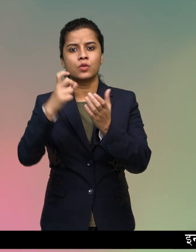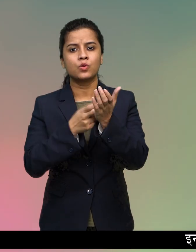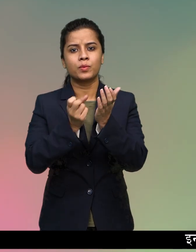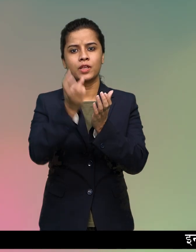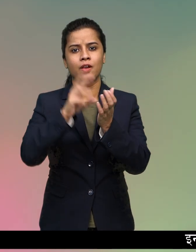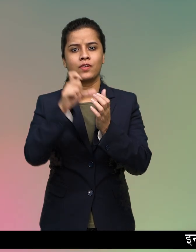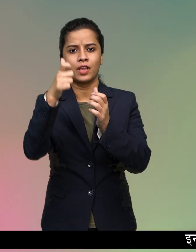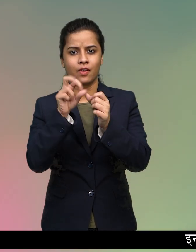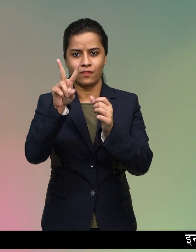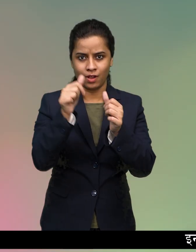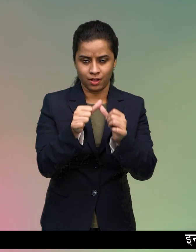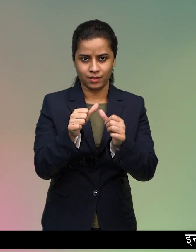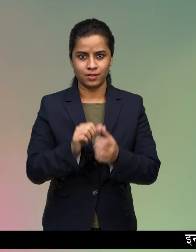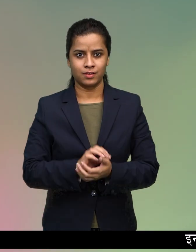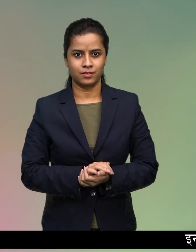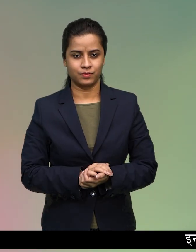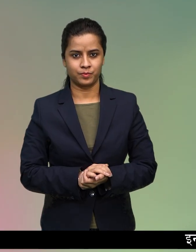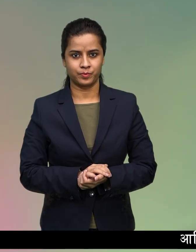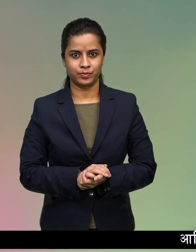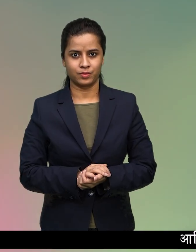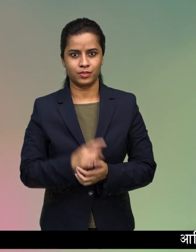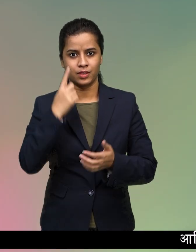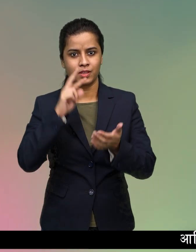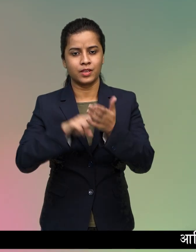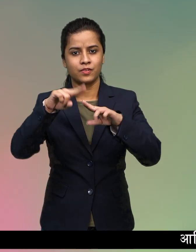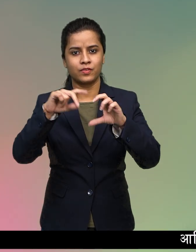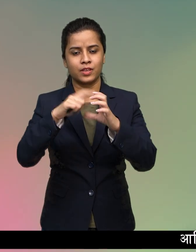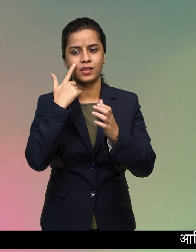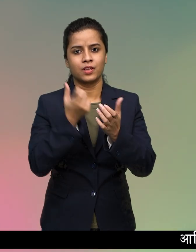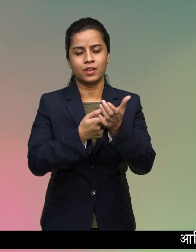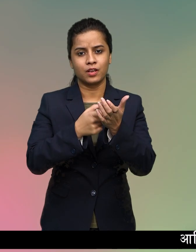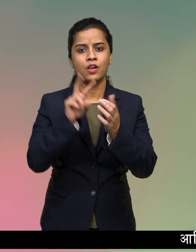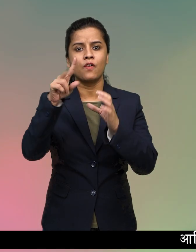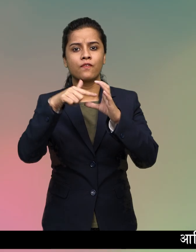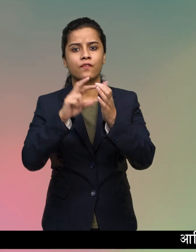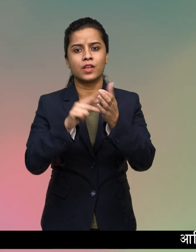इन्फेरियर वेना कावा आणि कोरोनरी सायनस